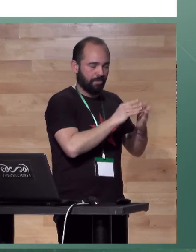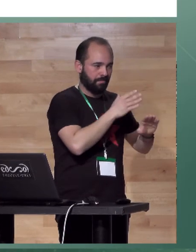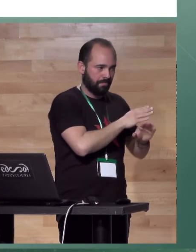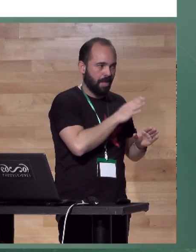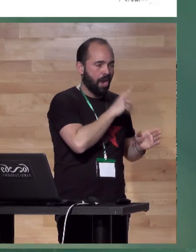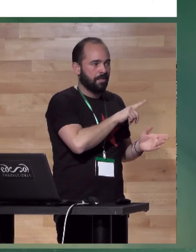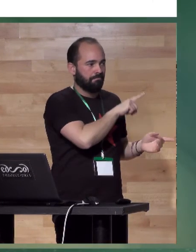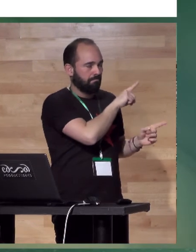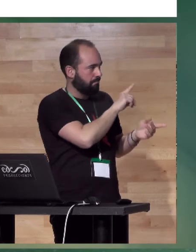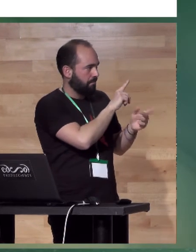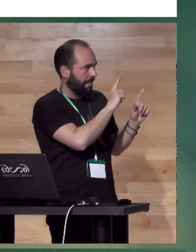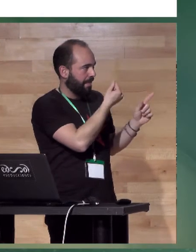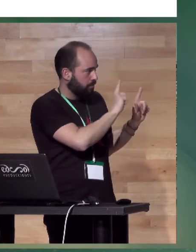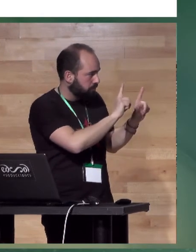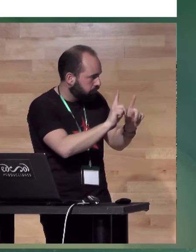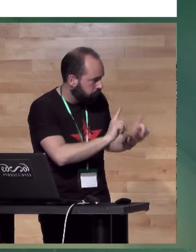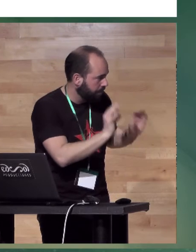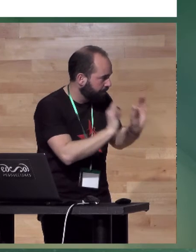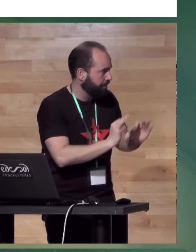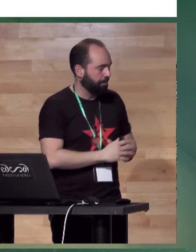¿Veis esta serie de dibujos?